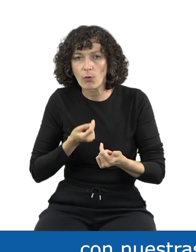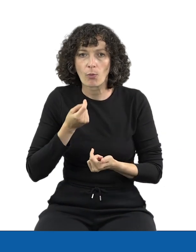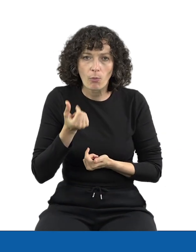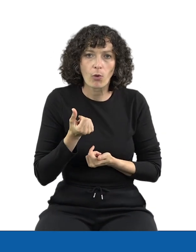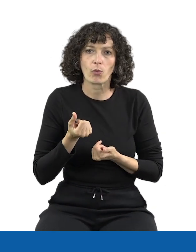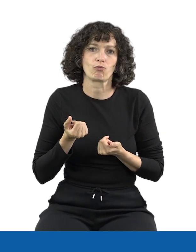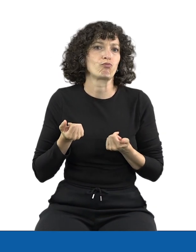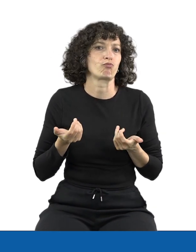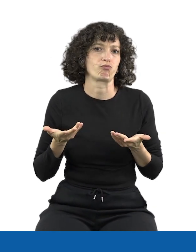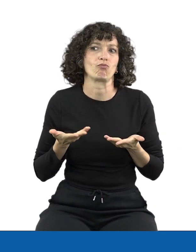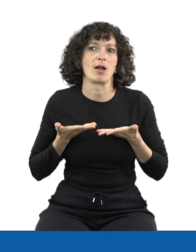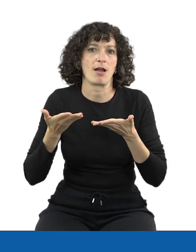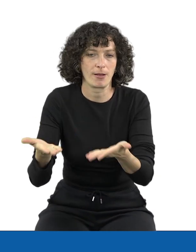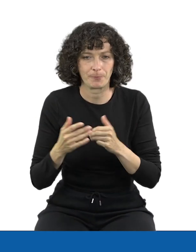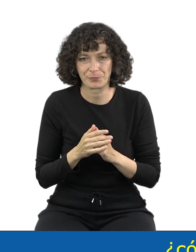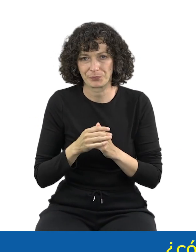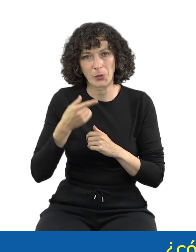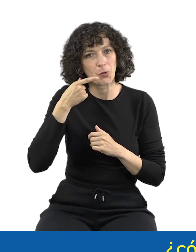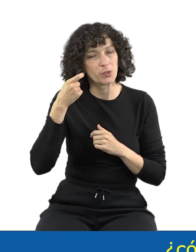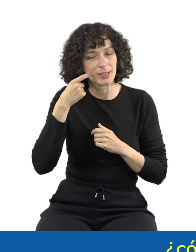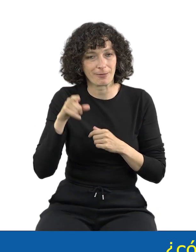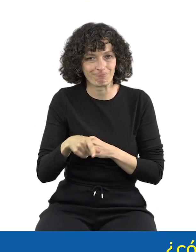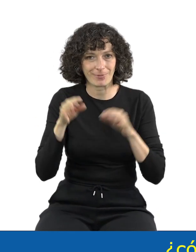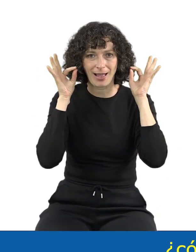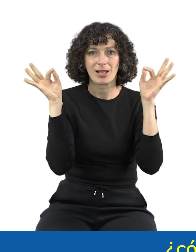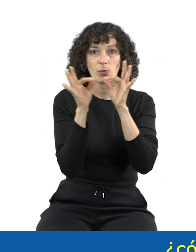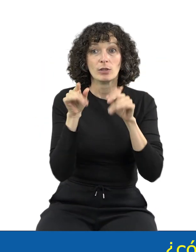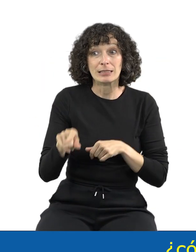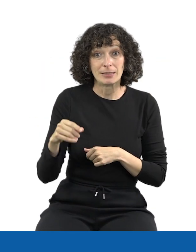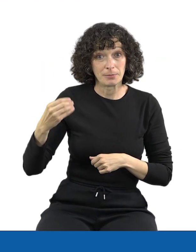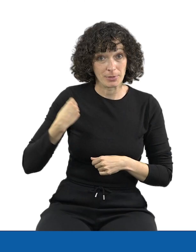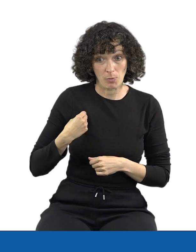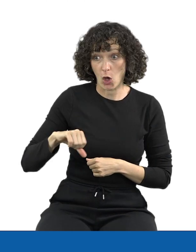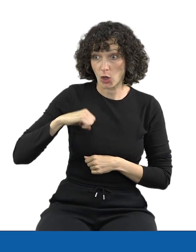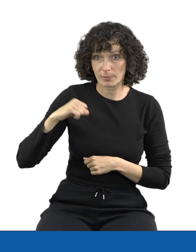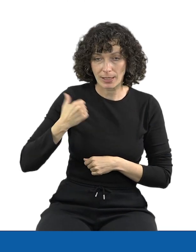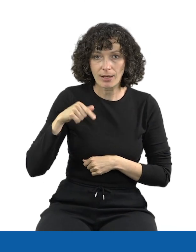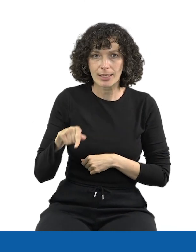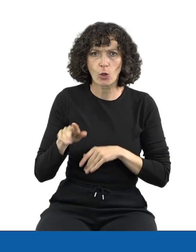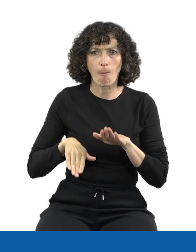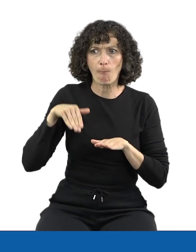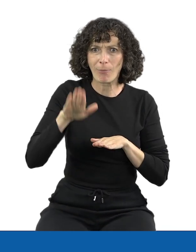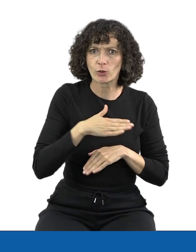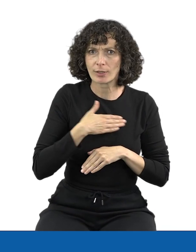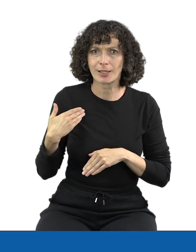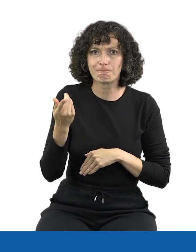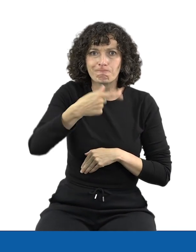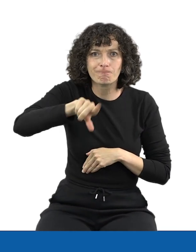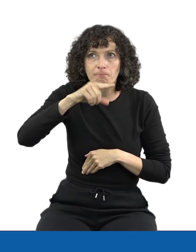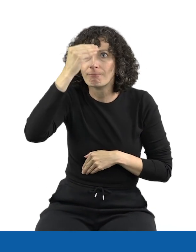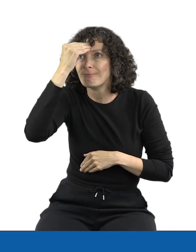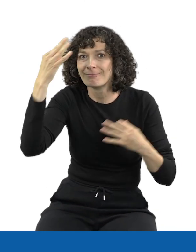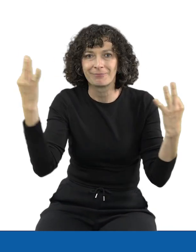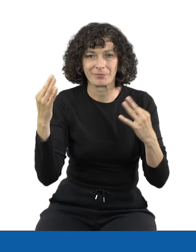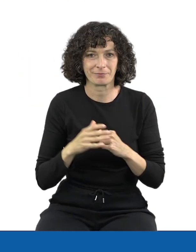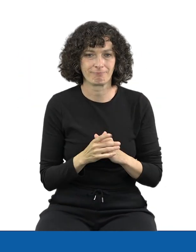solventando. Conchita, desde Aransburg, ¿cómo recibisteis que fuera el propio hospital el que propusiera dar este paso? Bueno, pues